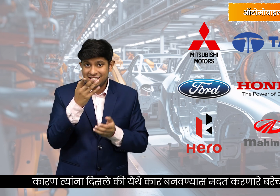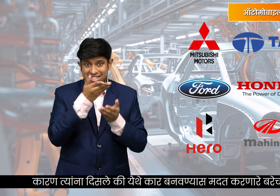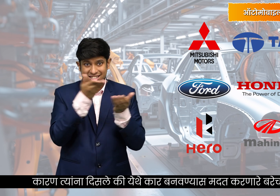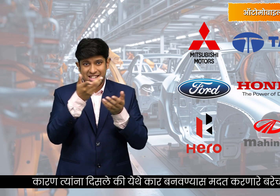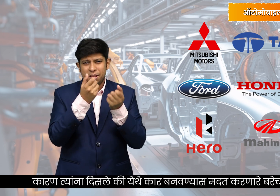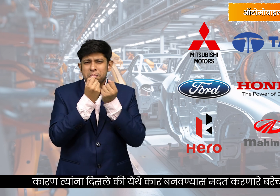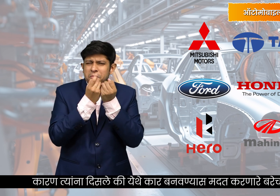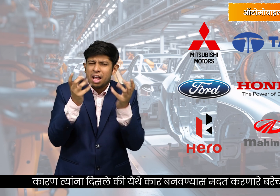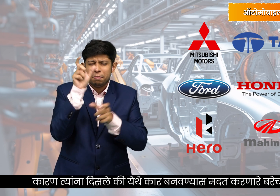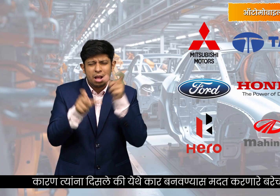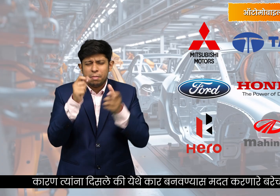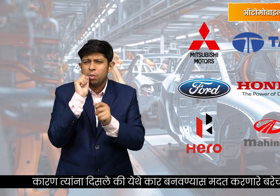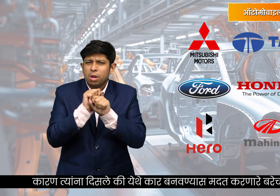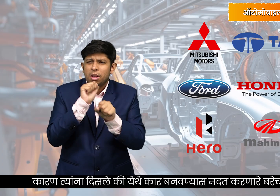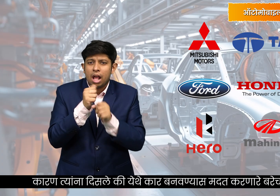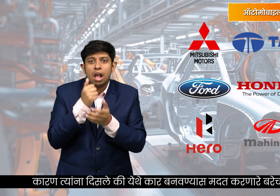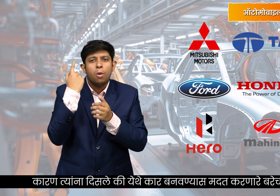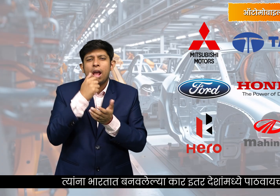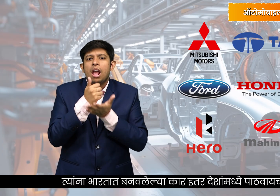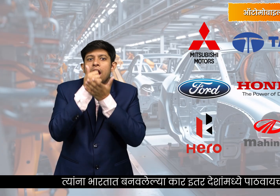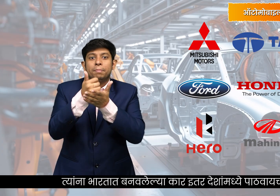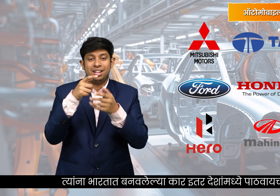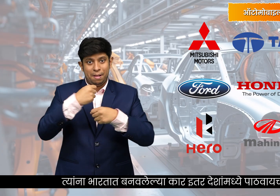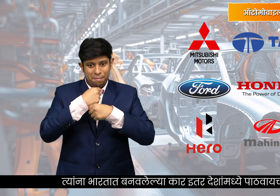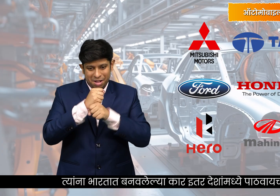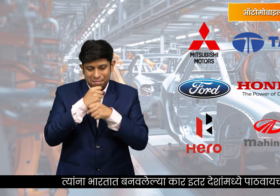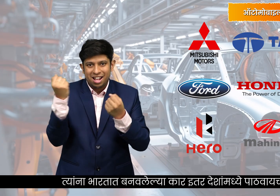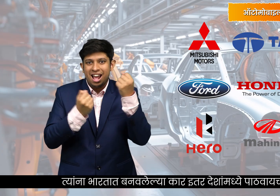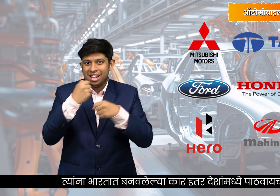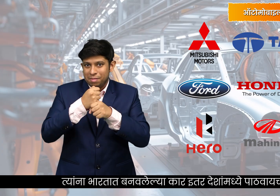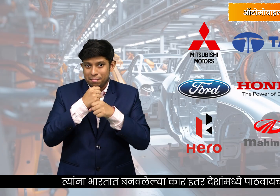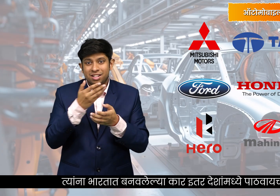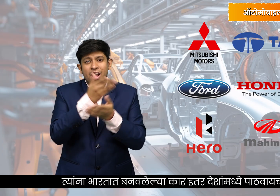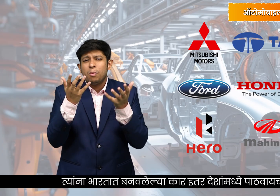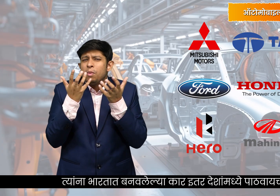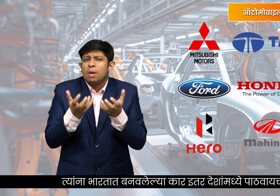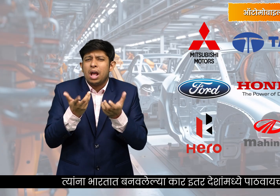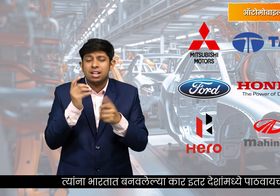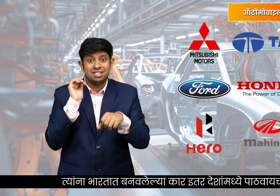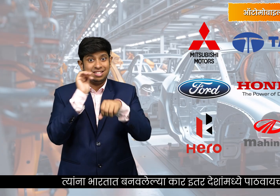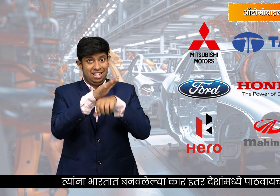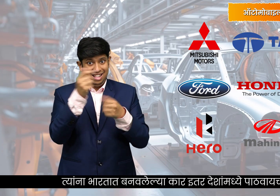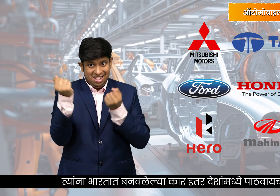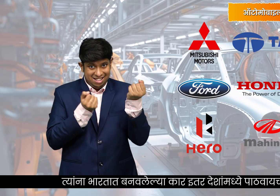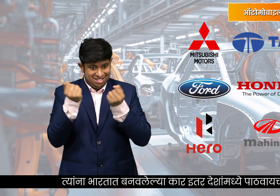मदत करणारे बरेच कामगार आहेत. त्यांना भारतात बनवलेल्या कार इतर देशांमध्ये पाठवायच्या